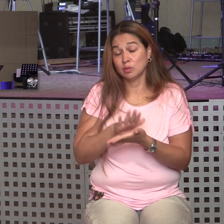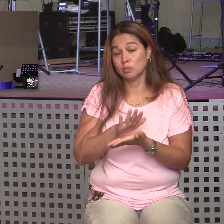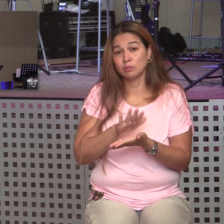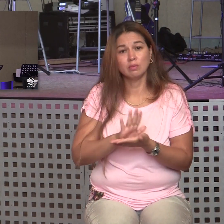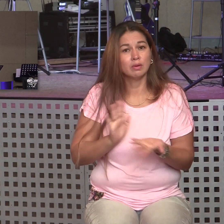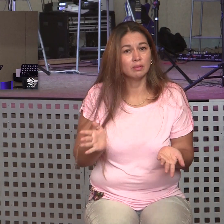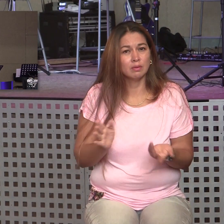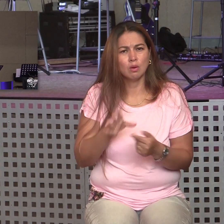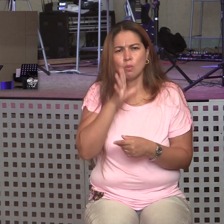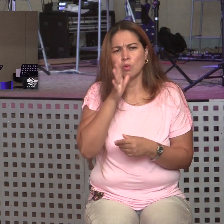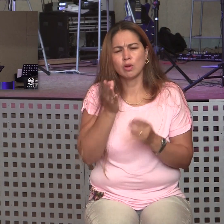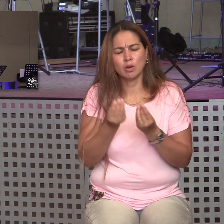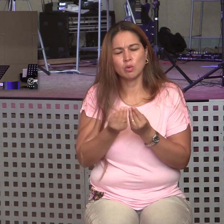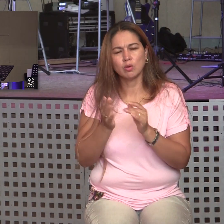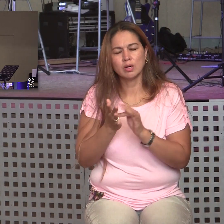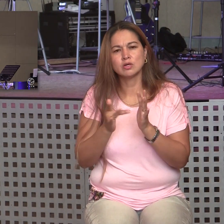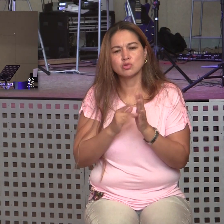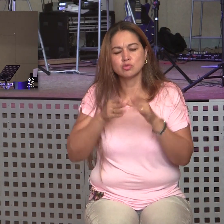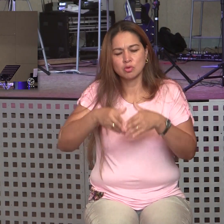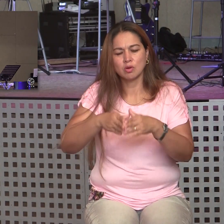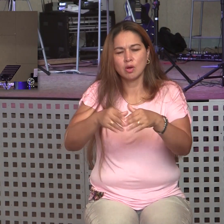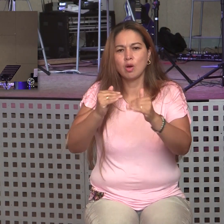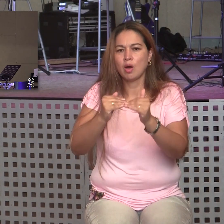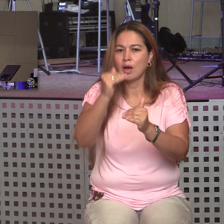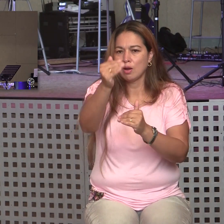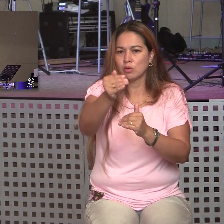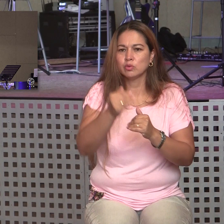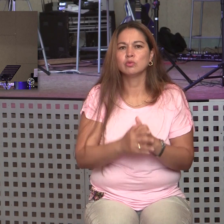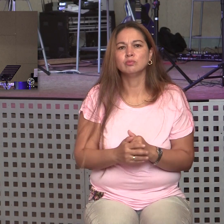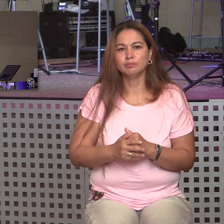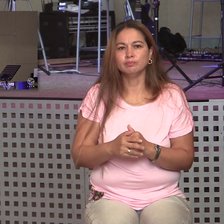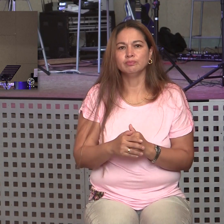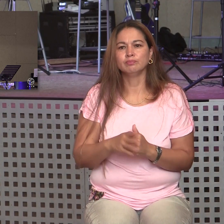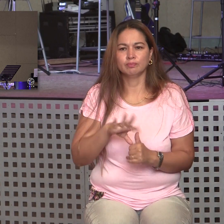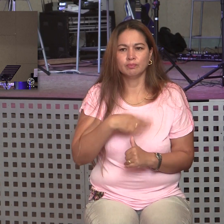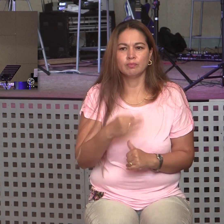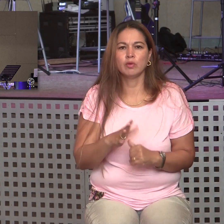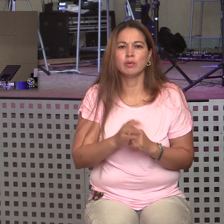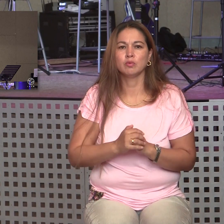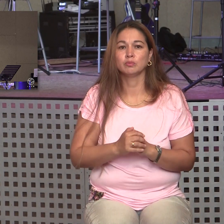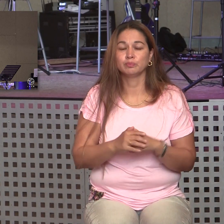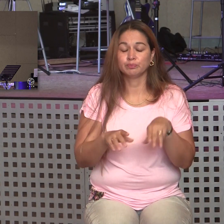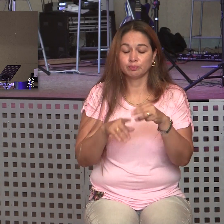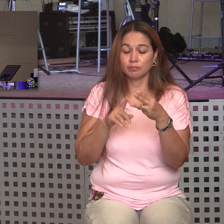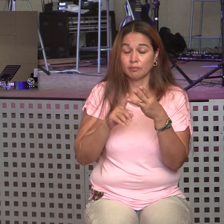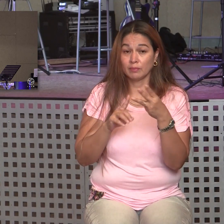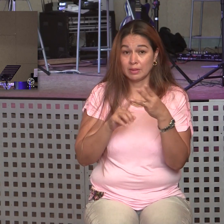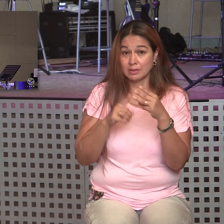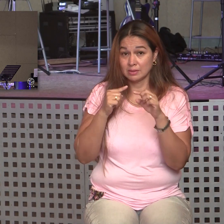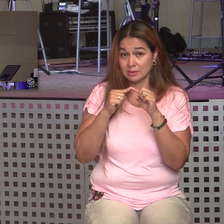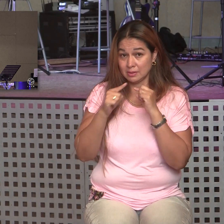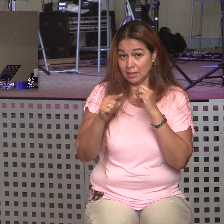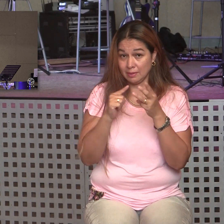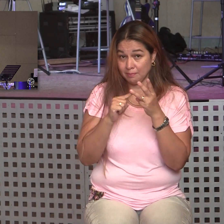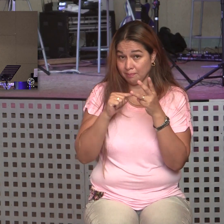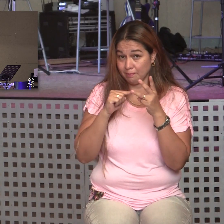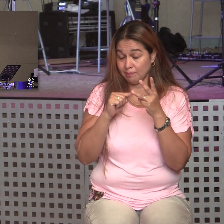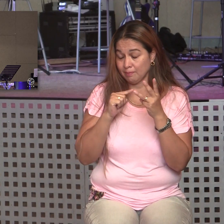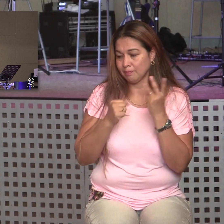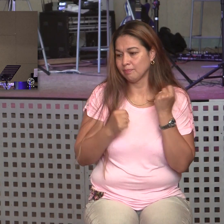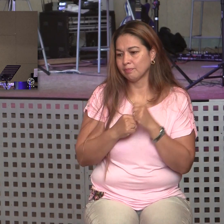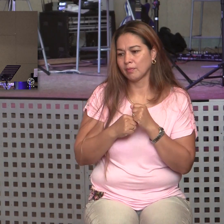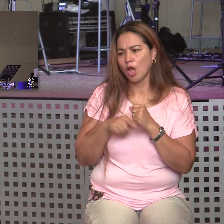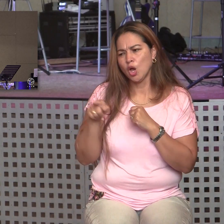lado, vamos a llegar. Tercer mensaje, tormenta, ¿sabes una cosa? Me estás dando la